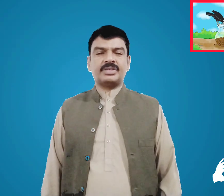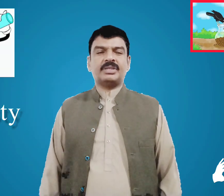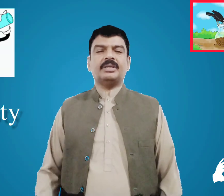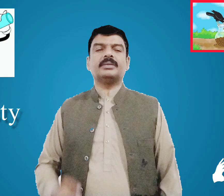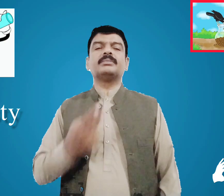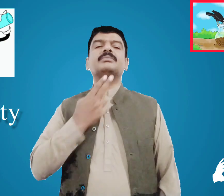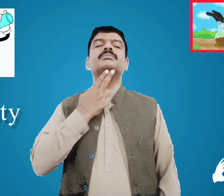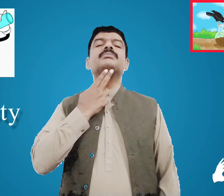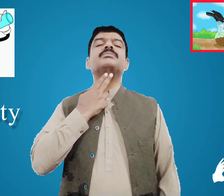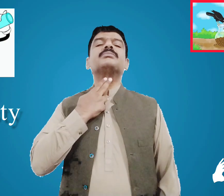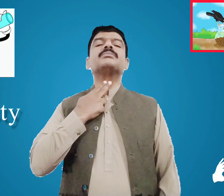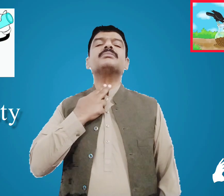थर्स्टी